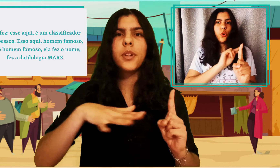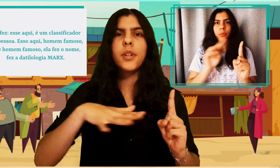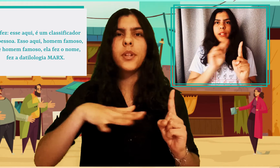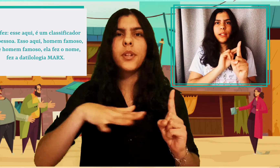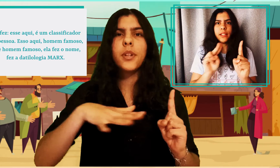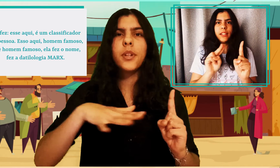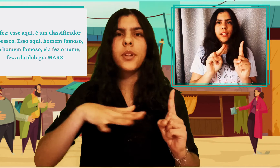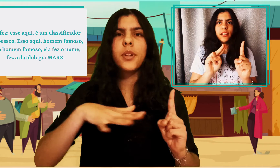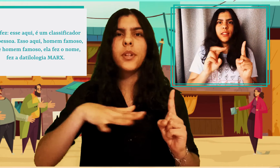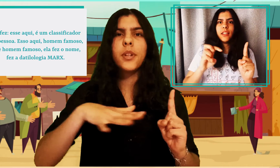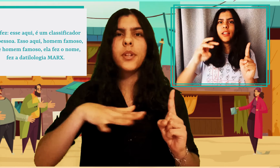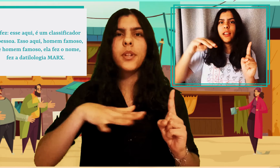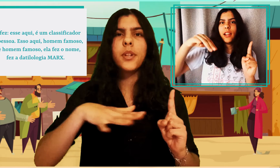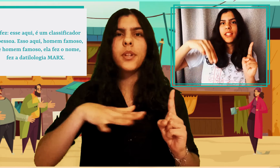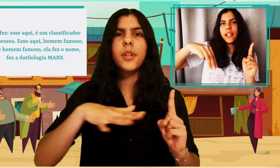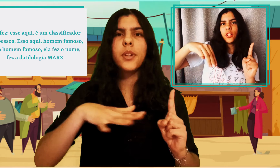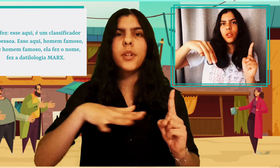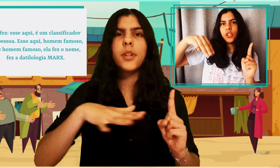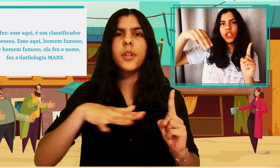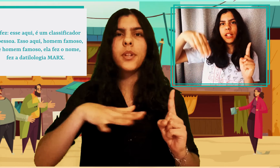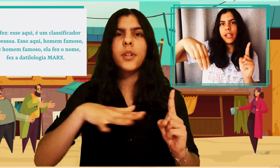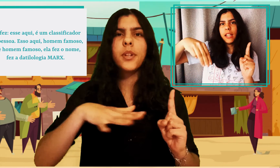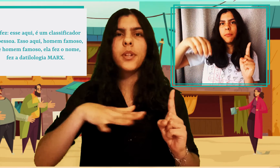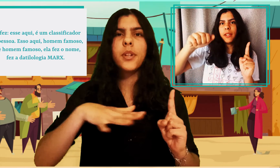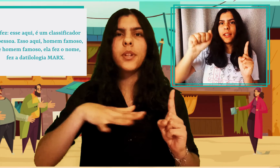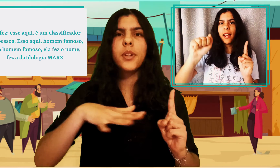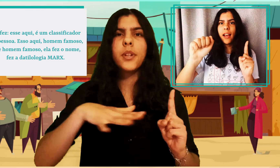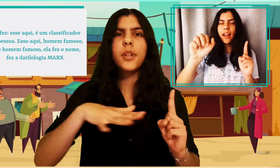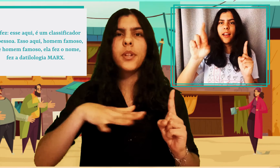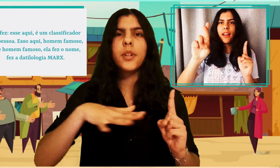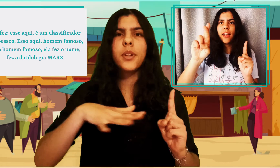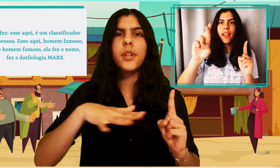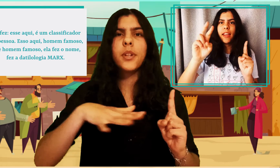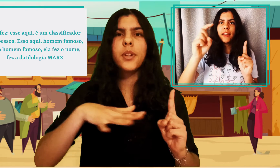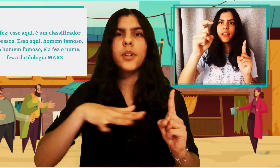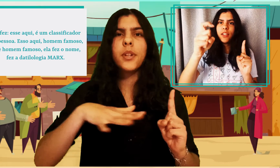o nome dele aqui. Ela fez a datilologia,